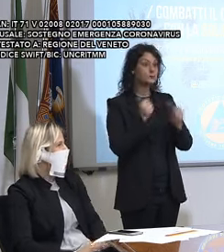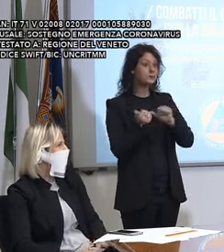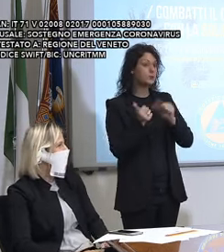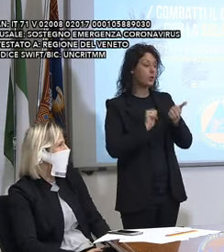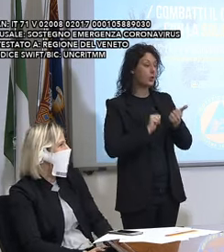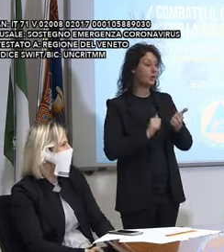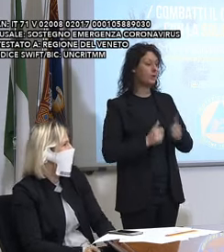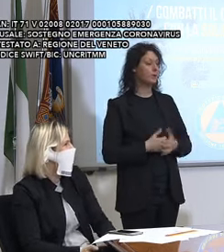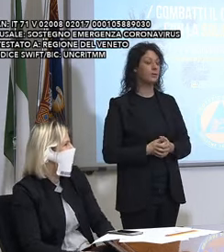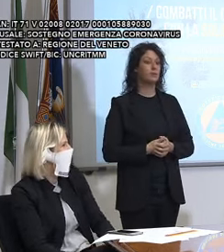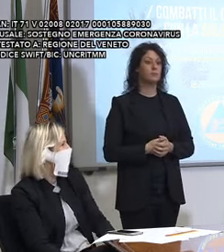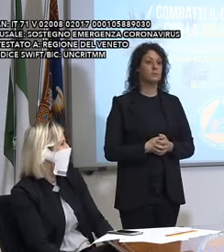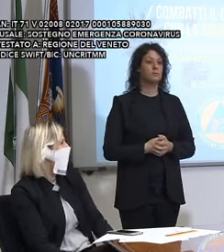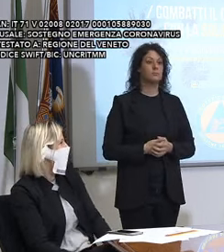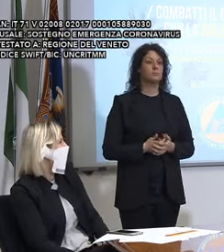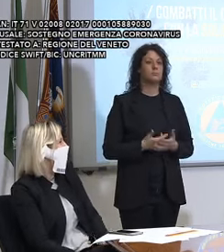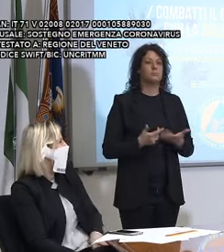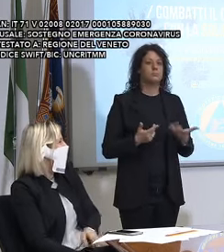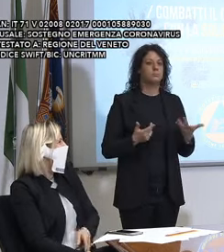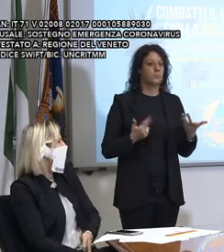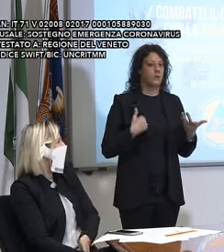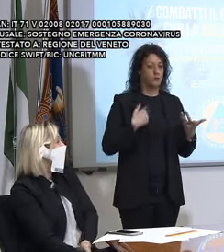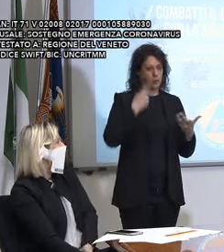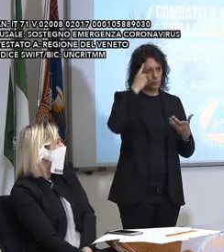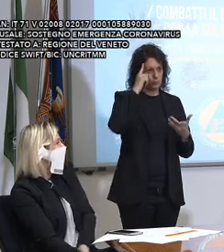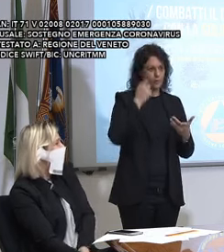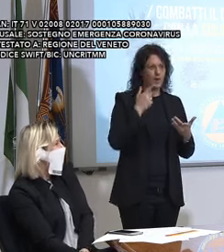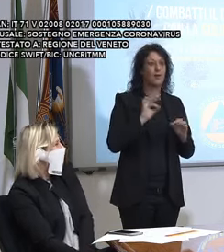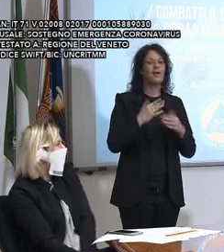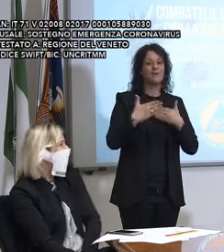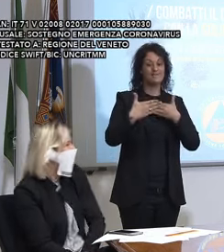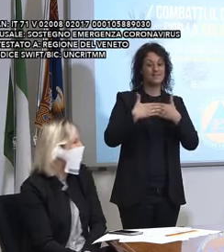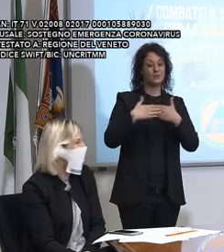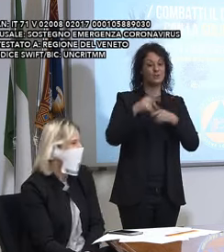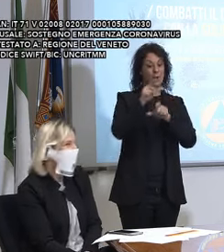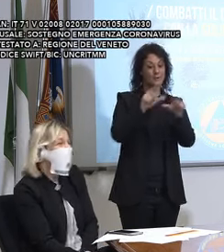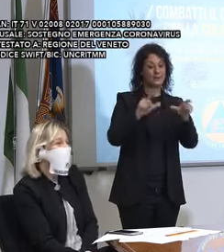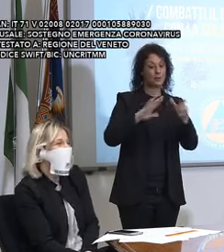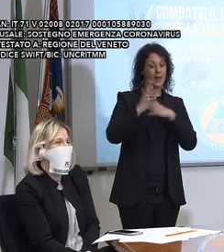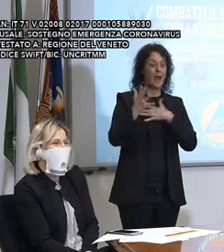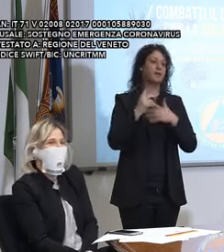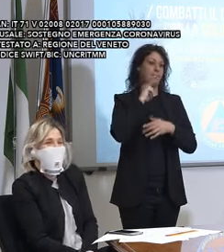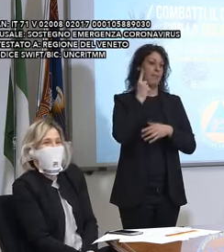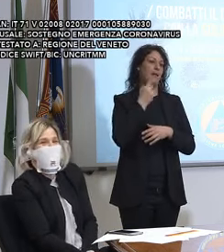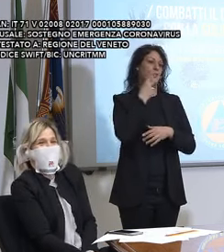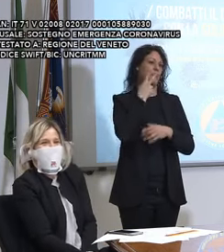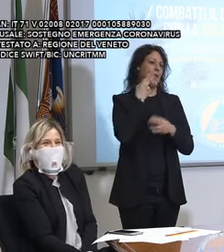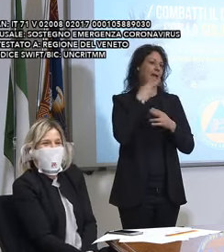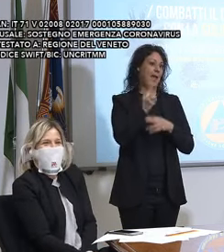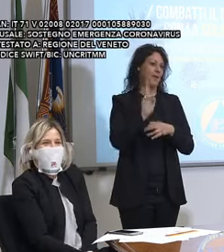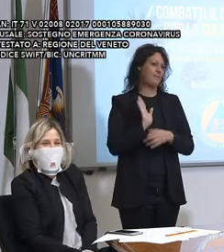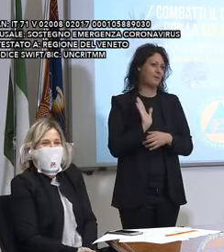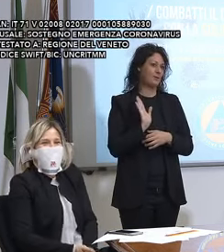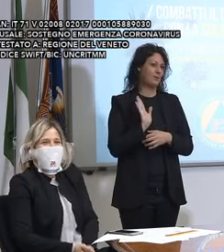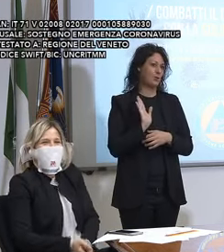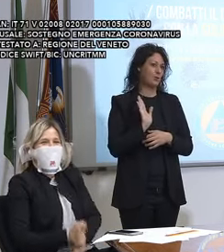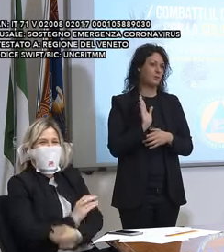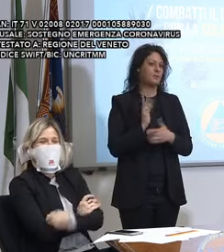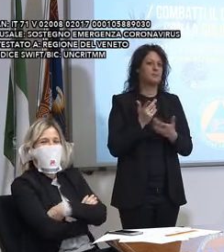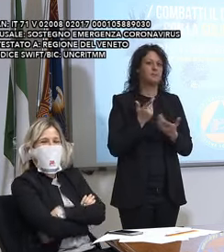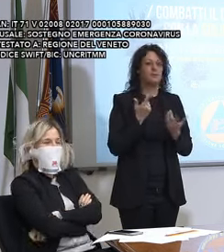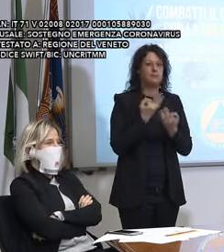conosco la norma, in prossimità di altre persone bisognerebbe evitare di fumare, appunto. Cioè, ma mi sembra che è una regola di buon